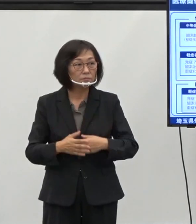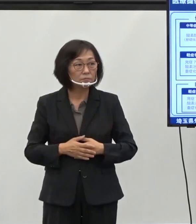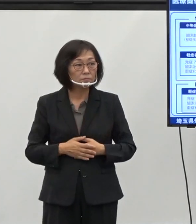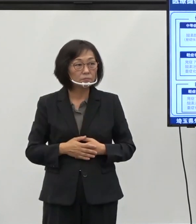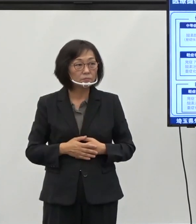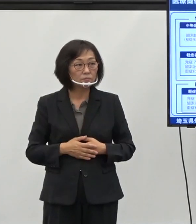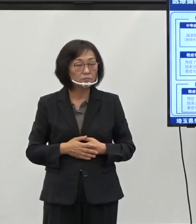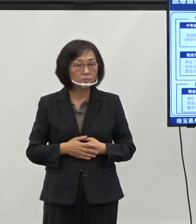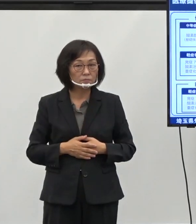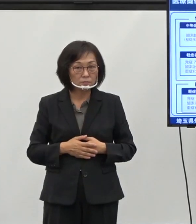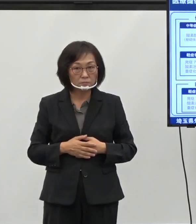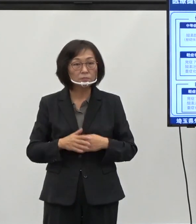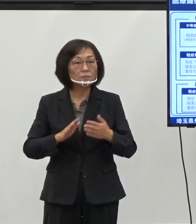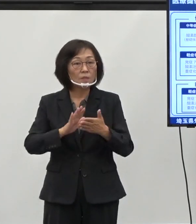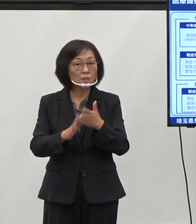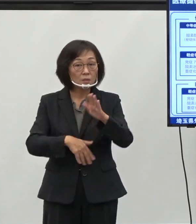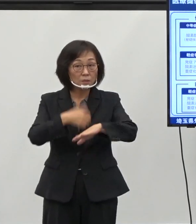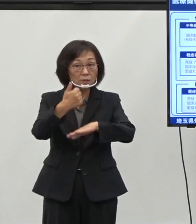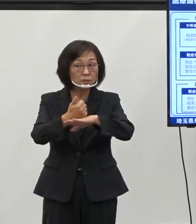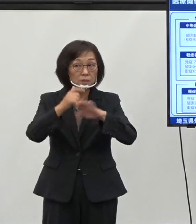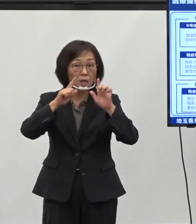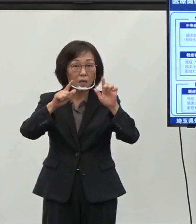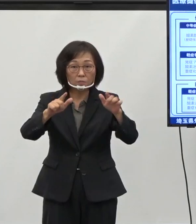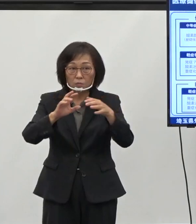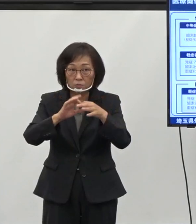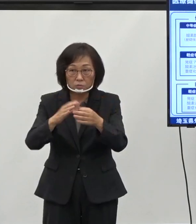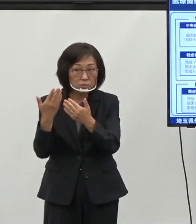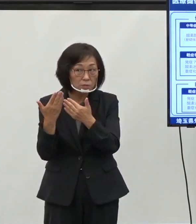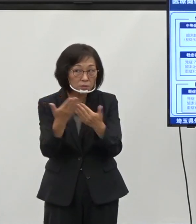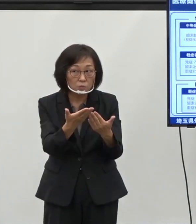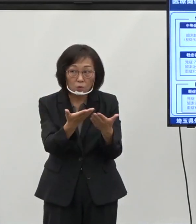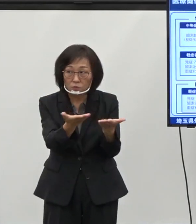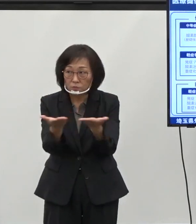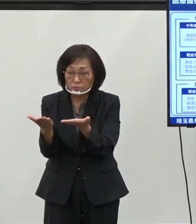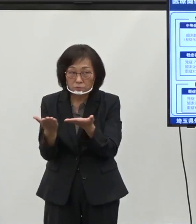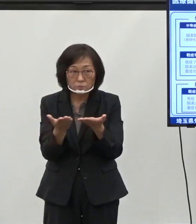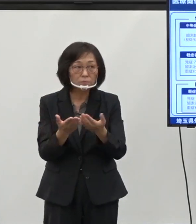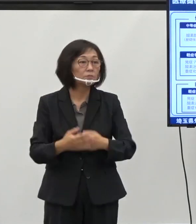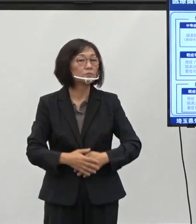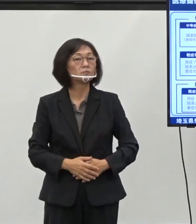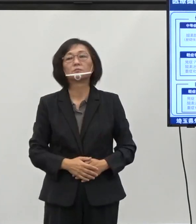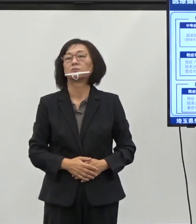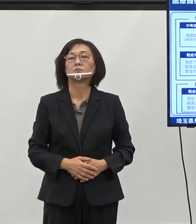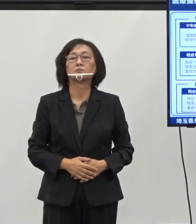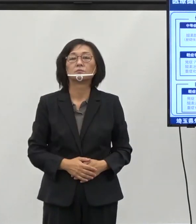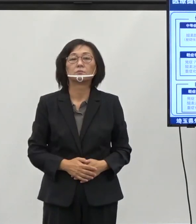知事発表に関して質問のある方、どうぞ。